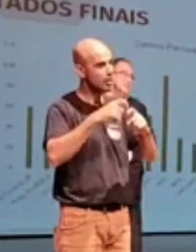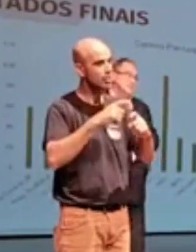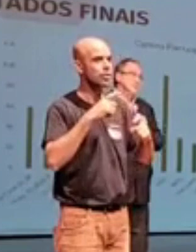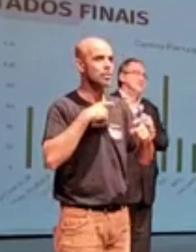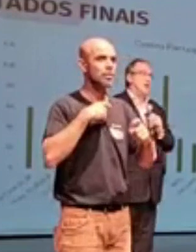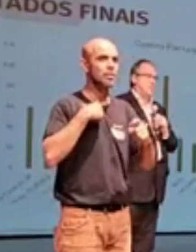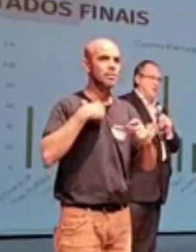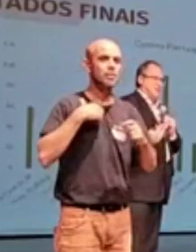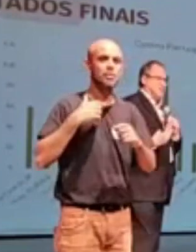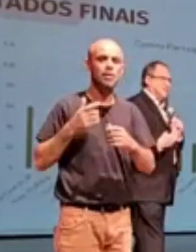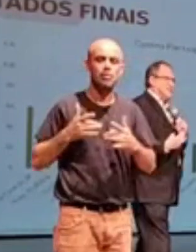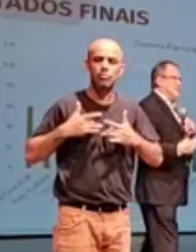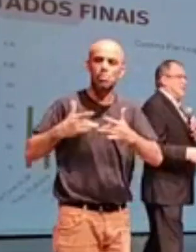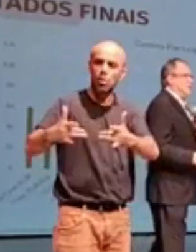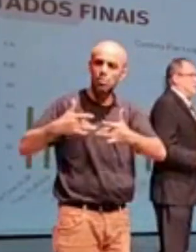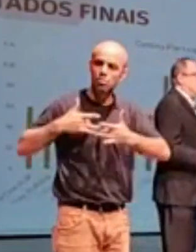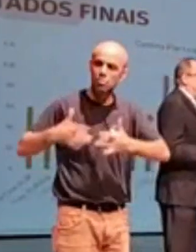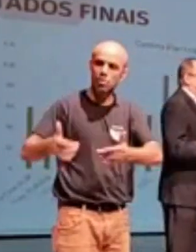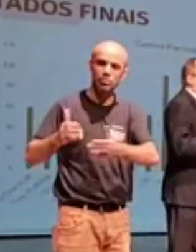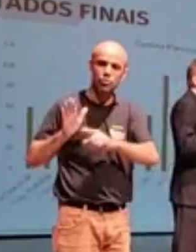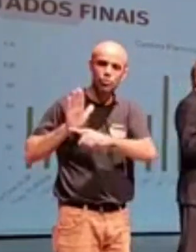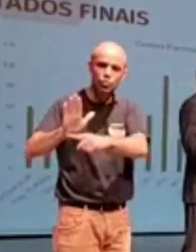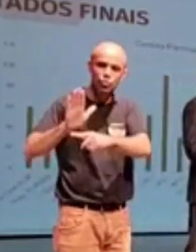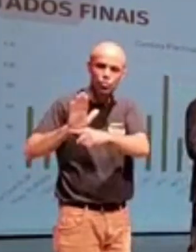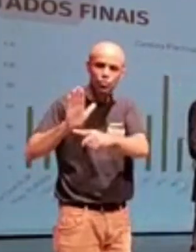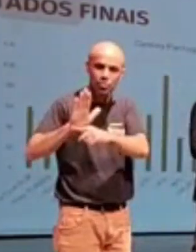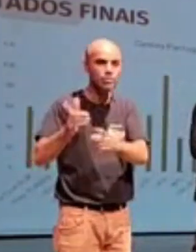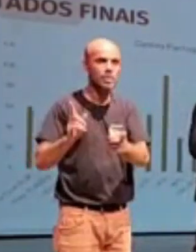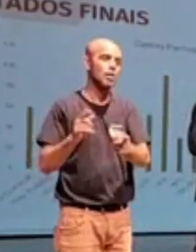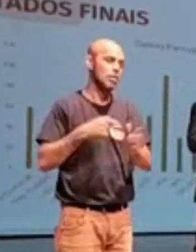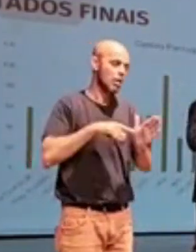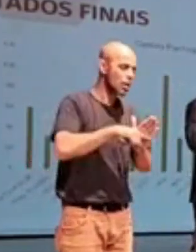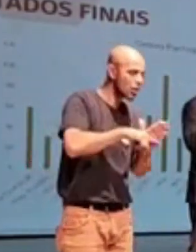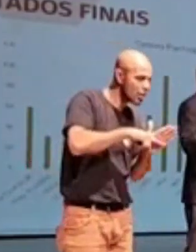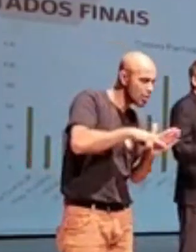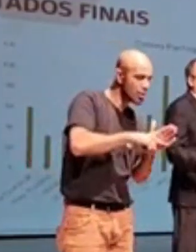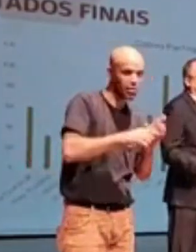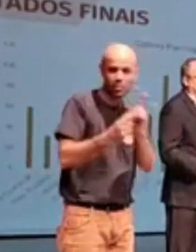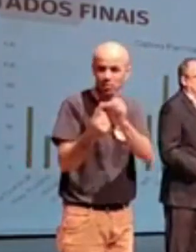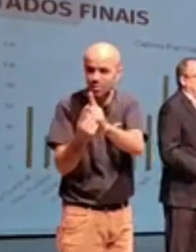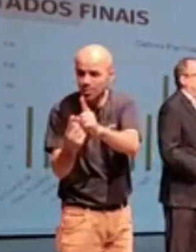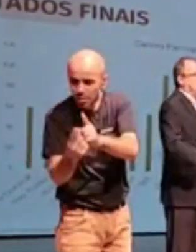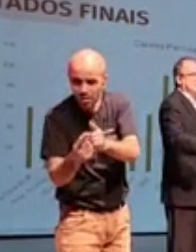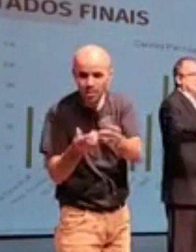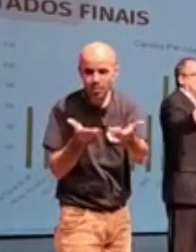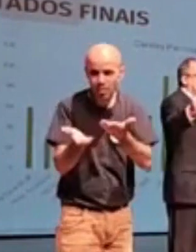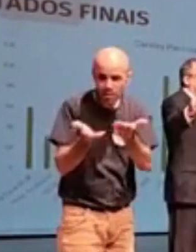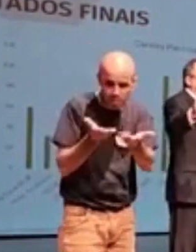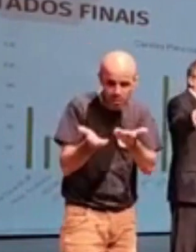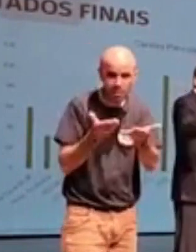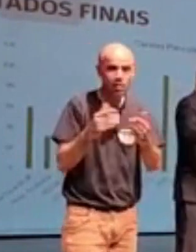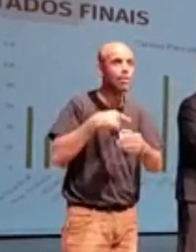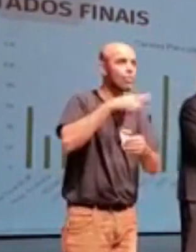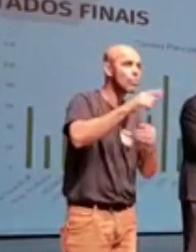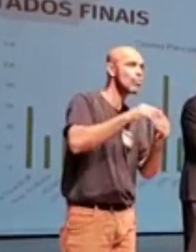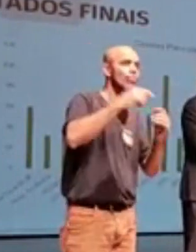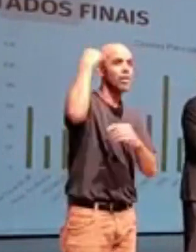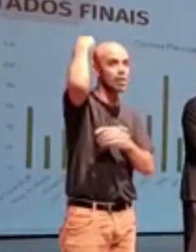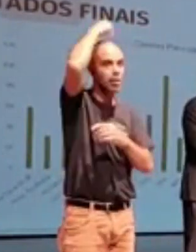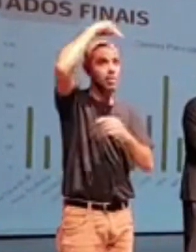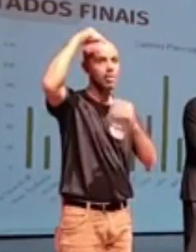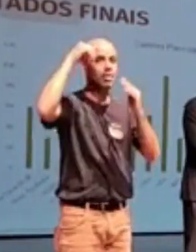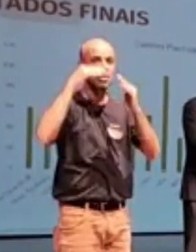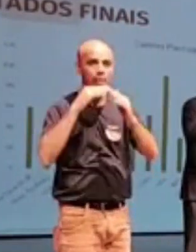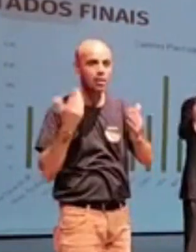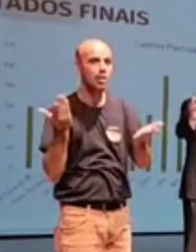ação assistencial mais, né? A gente não é pesquisador só, a gente atende ambulatório. O ambulatório de Santa Casa, por exemplo, vai de manhã, das